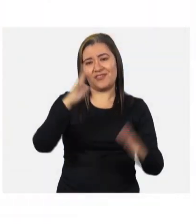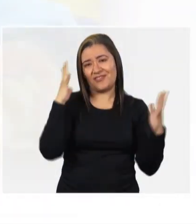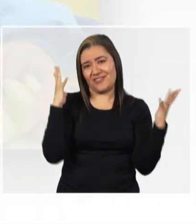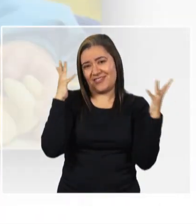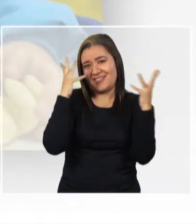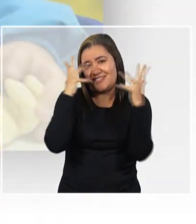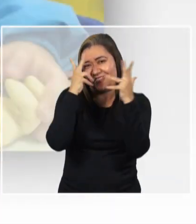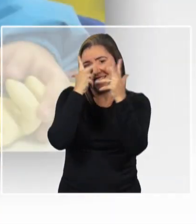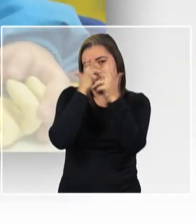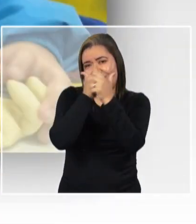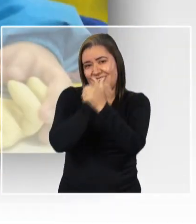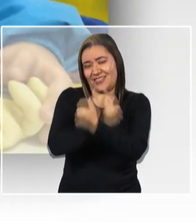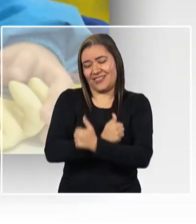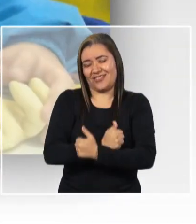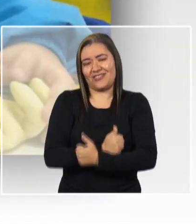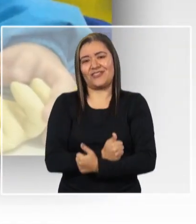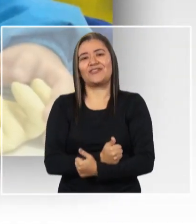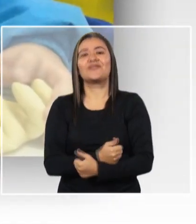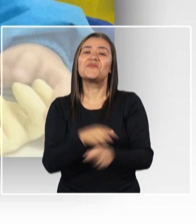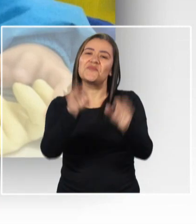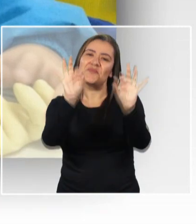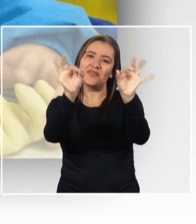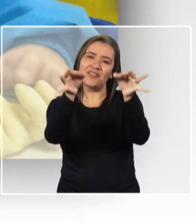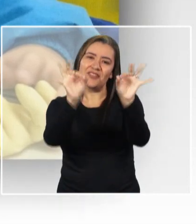jamais. Menino